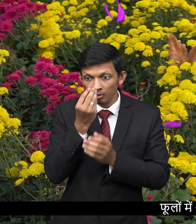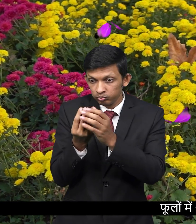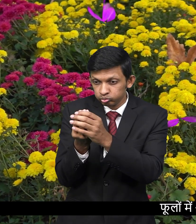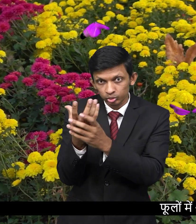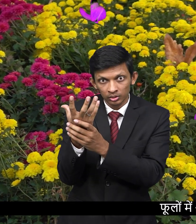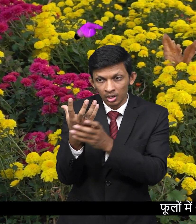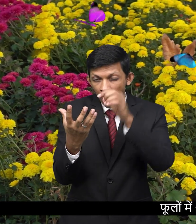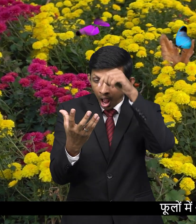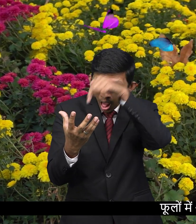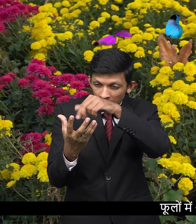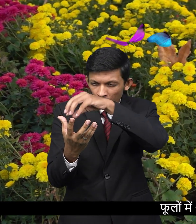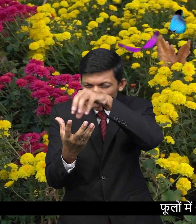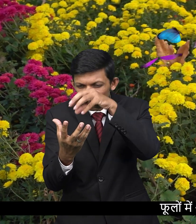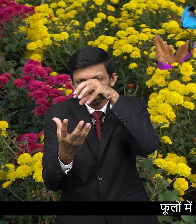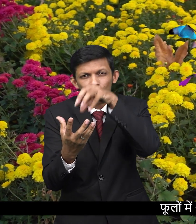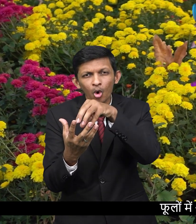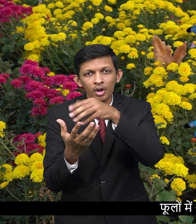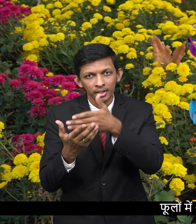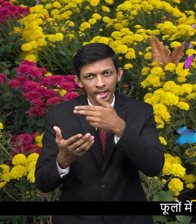फूलों में अमृत होता है।